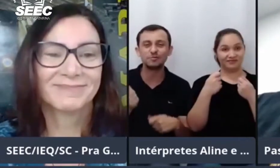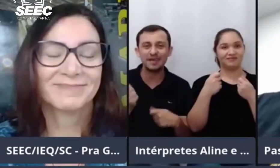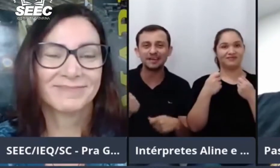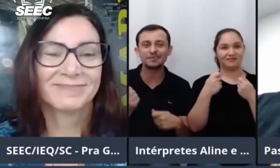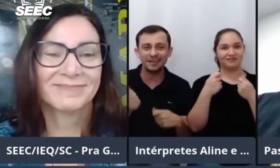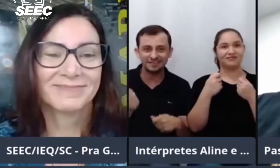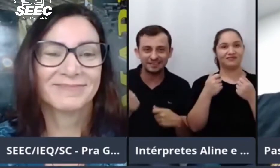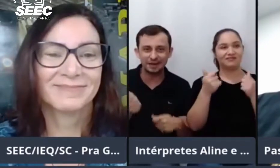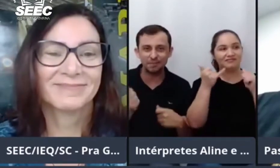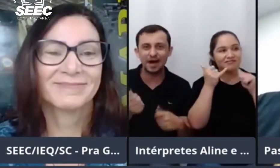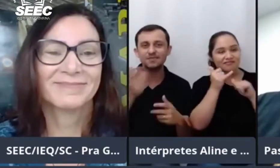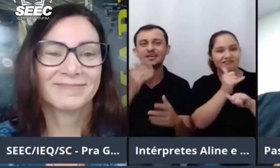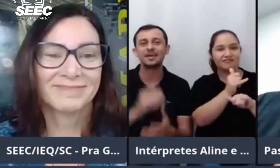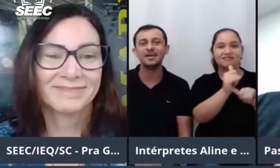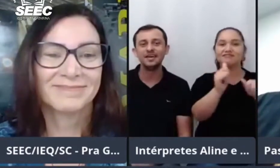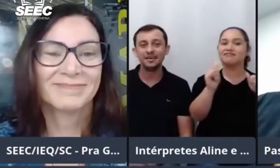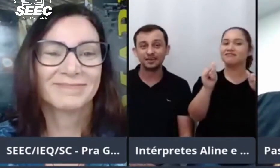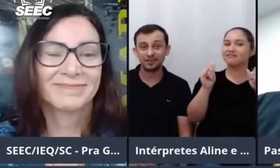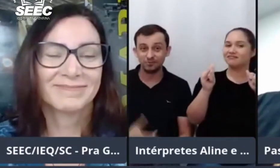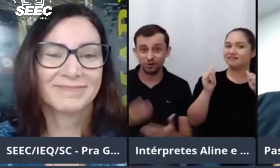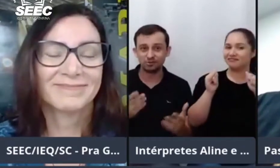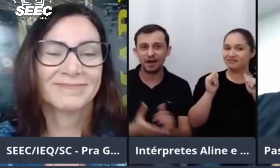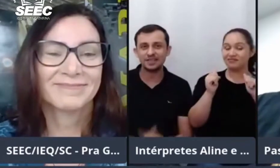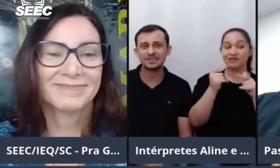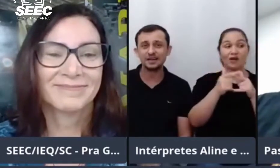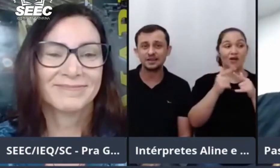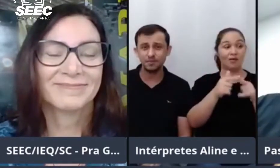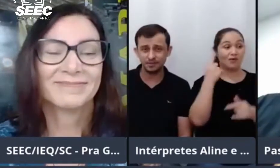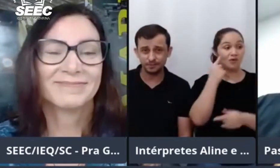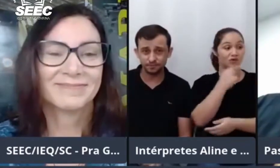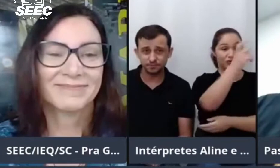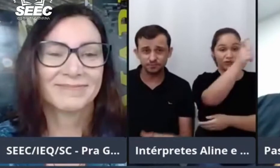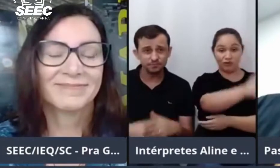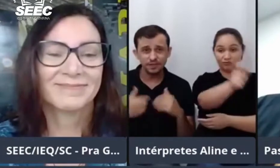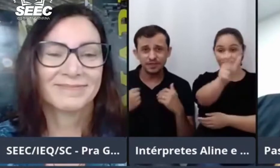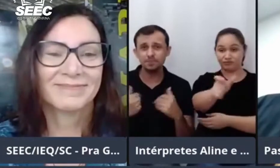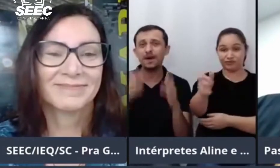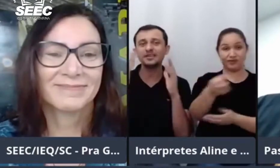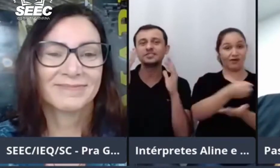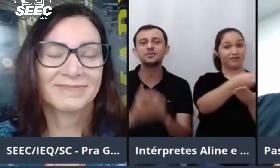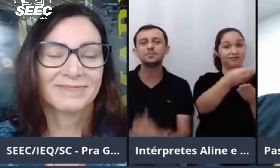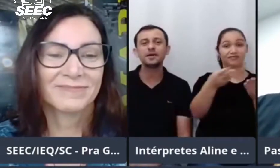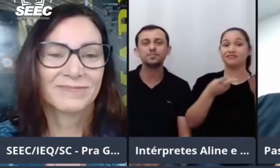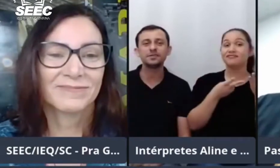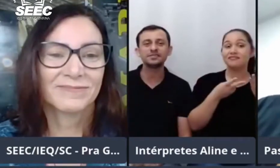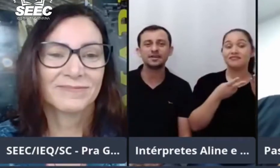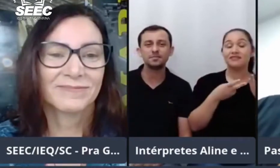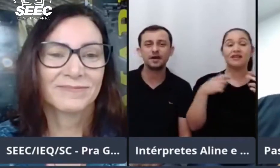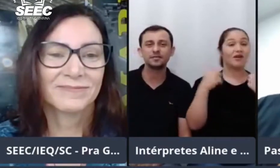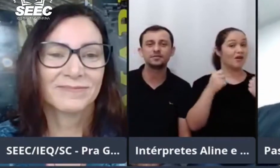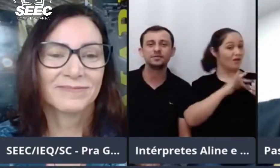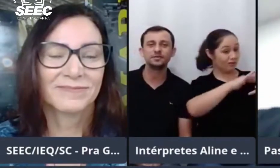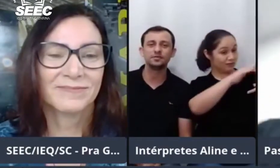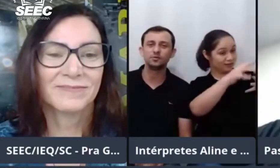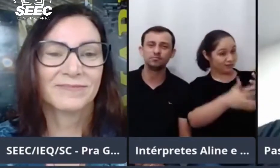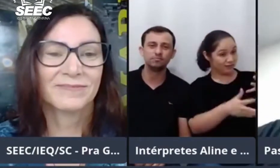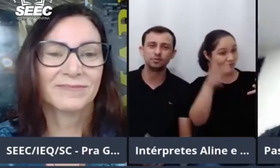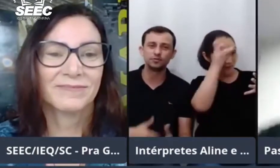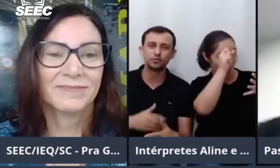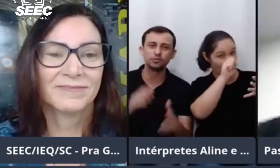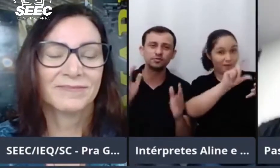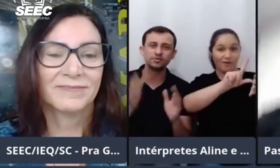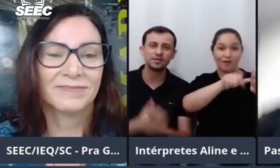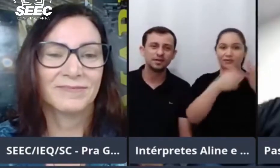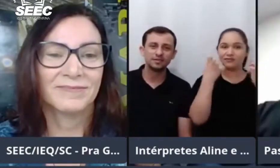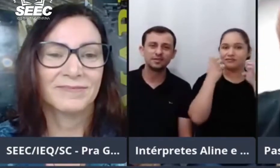seu instrumento, né, de trabalho, que no nosso caso é a Libras, e partir para esse trabalho. E